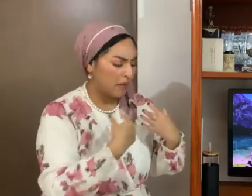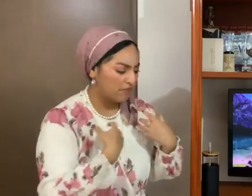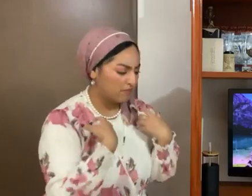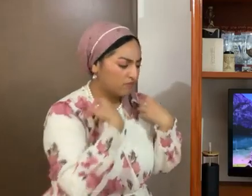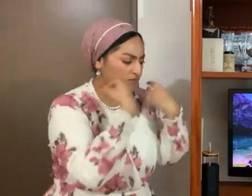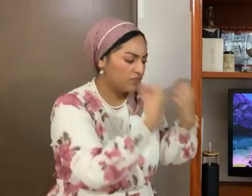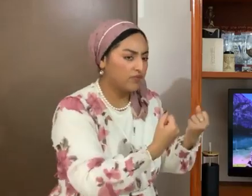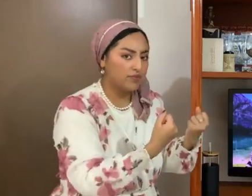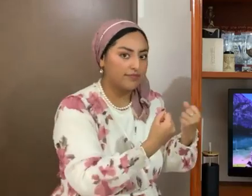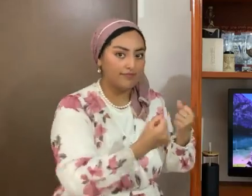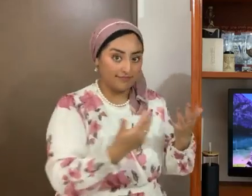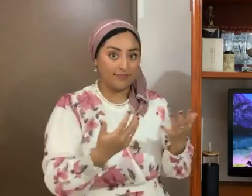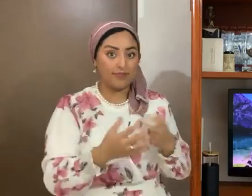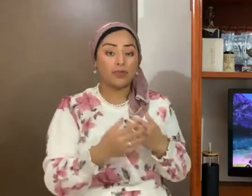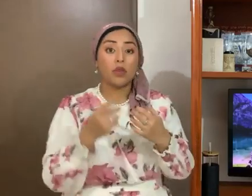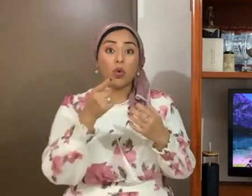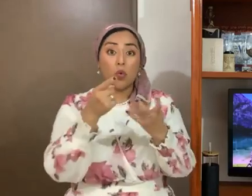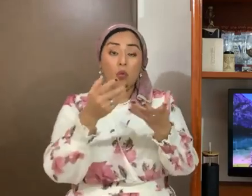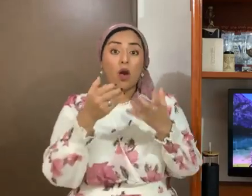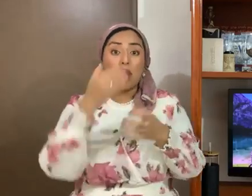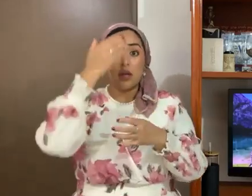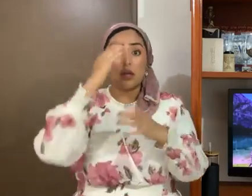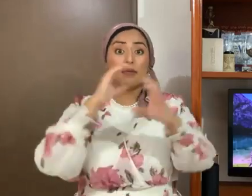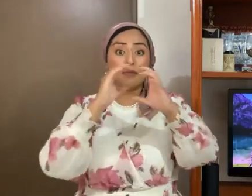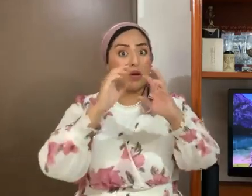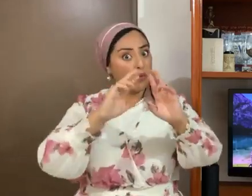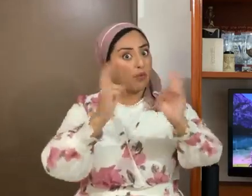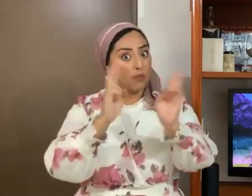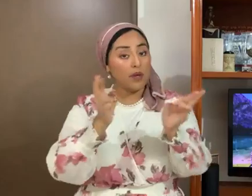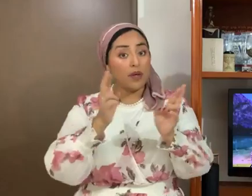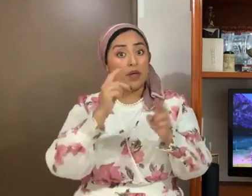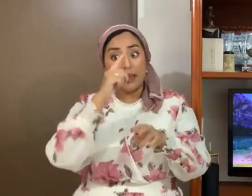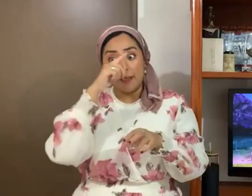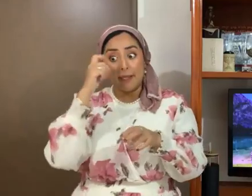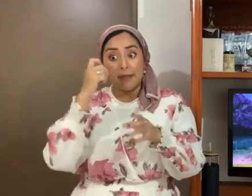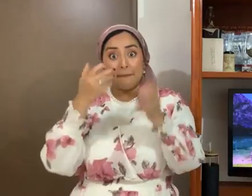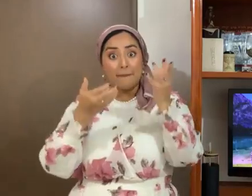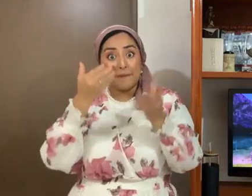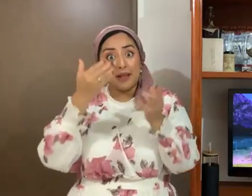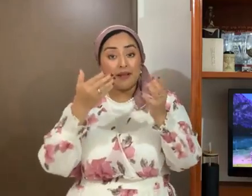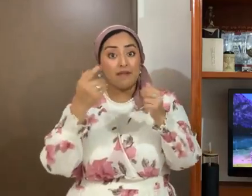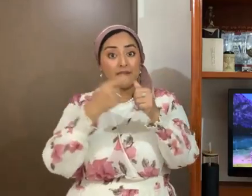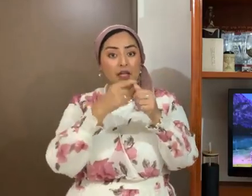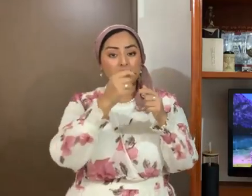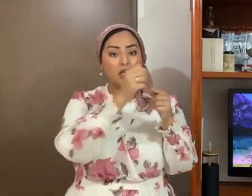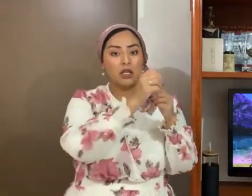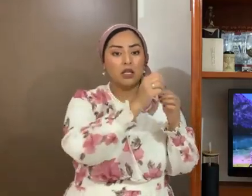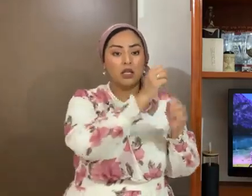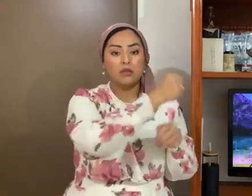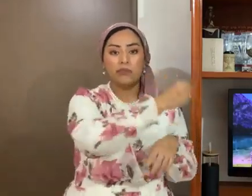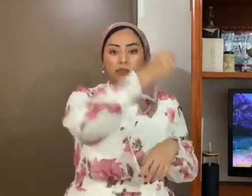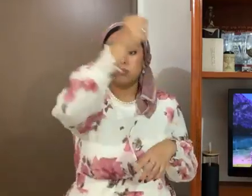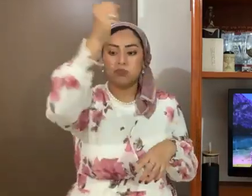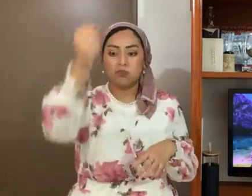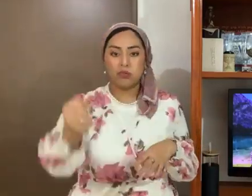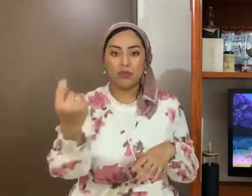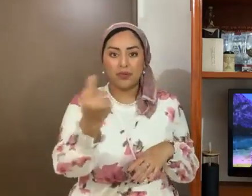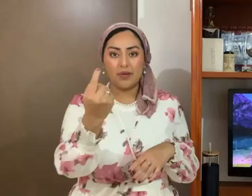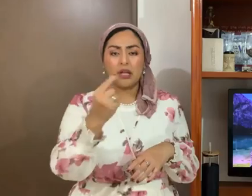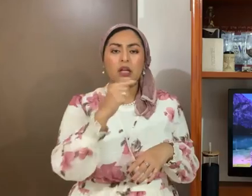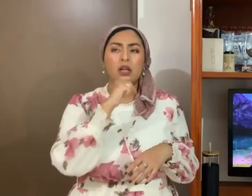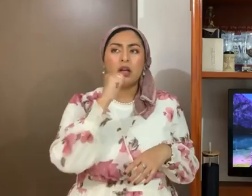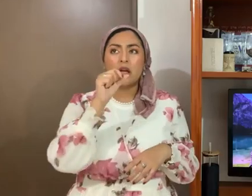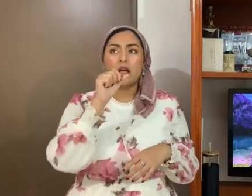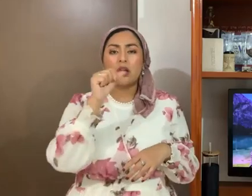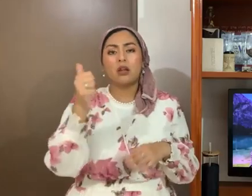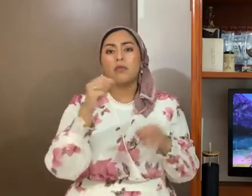fortaleció. Si tú quieres que el Eterno te hable, entonces prepárate, porque es muy posible que te lleve aparte, que te aparte. No quiere decir que te